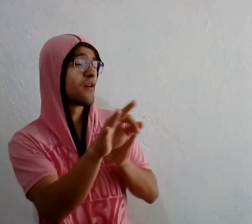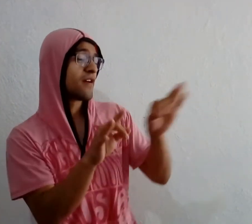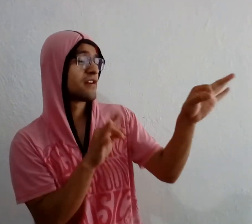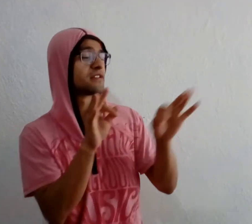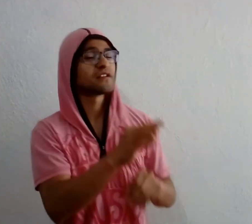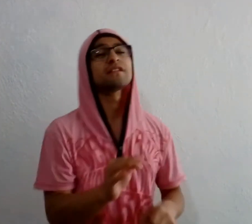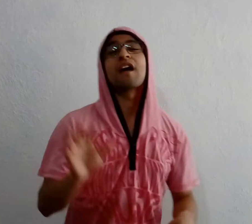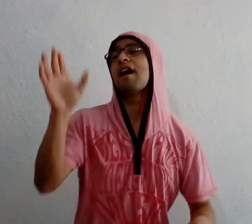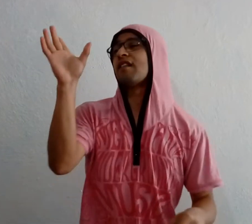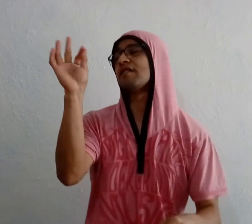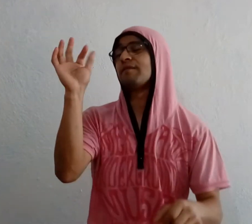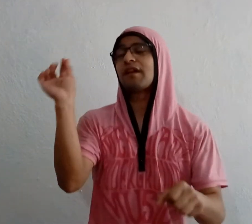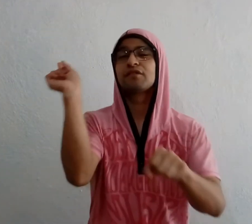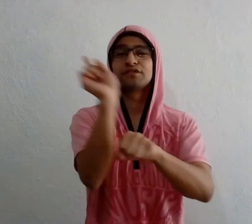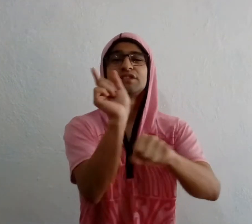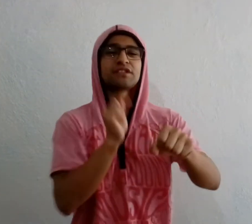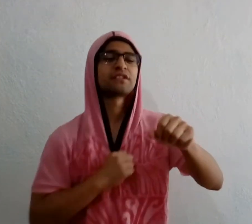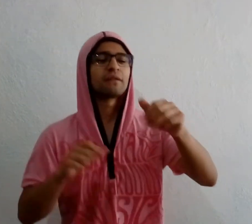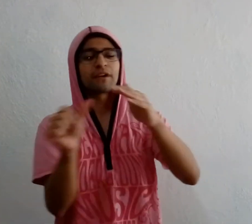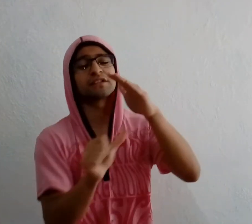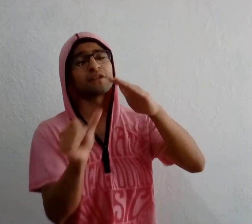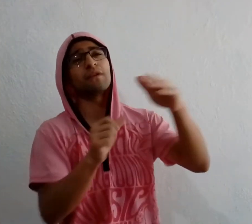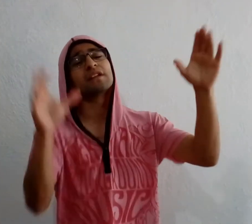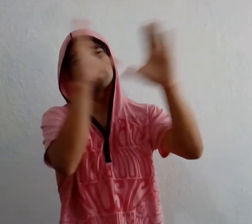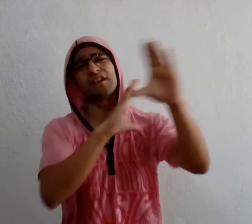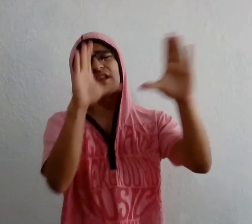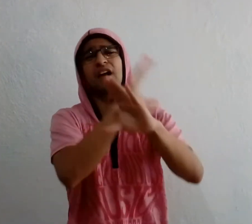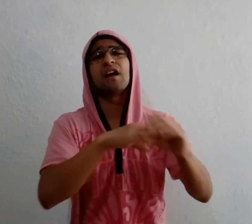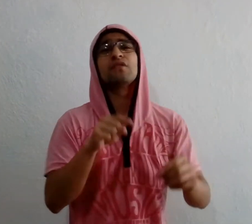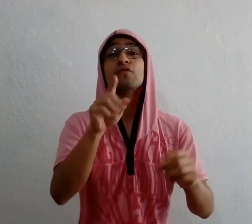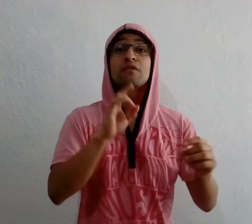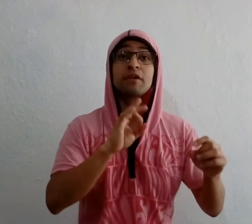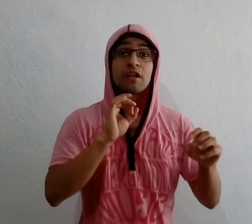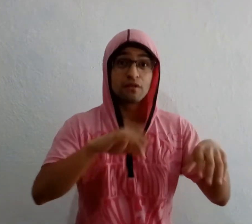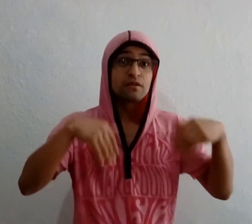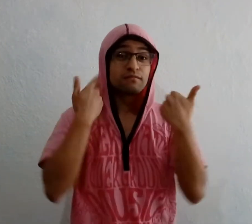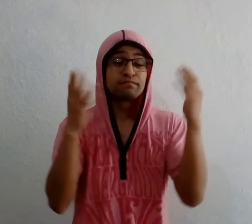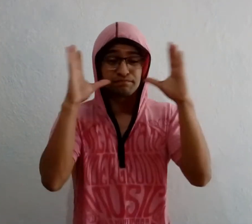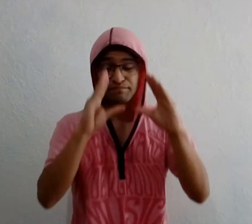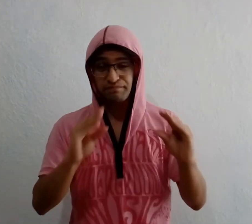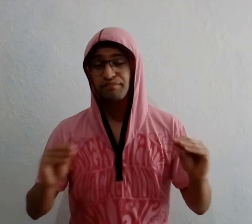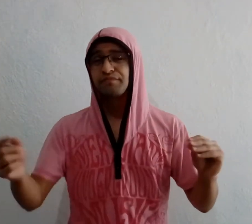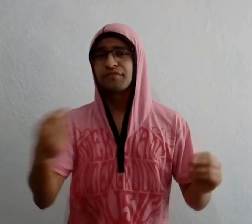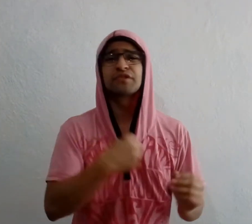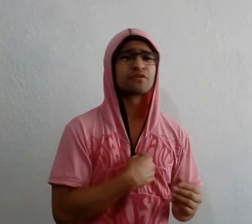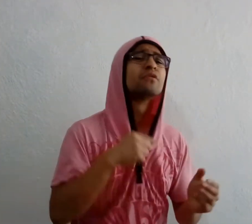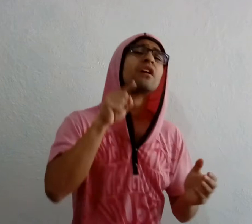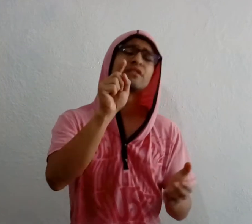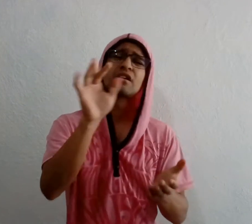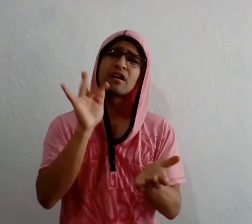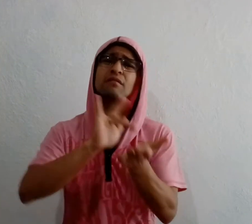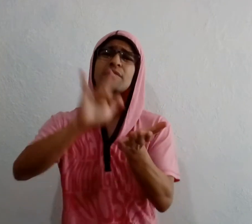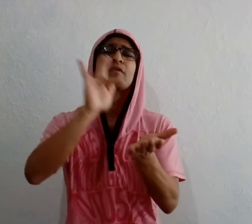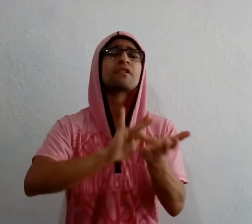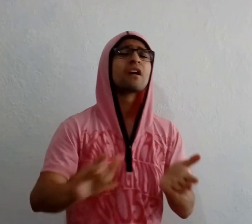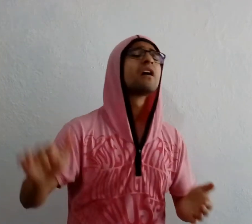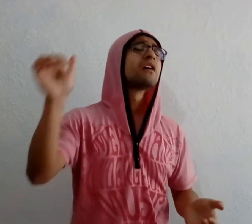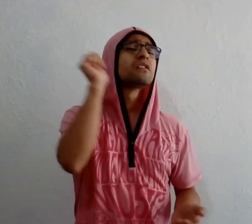la antena, liberamos 60 barras en cuarentena. Di que sientes miedo y buscas cómo mitigarlo. Dime lo que buscas y te diré